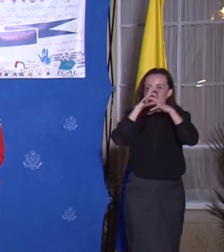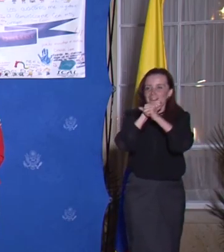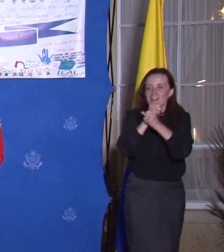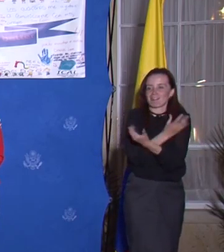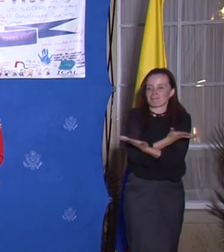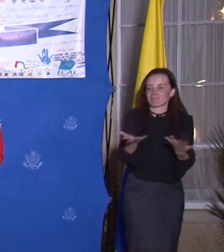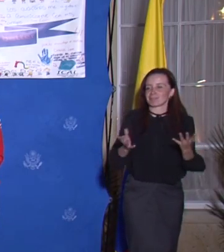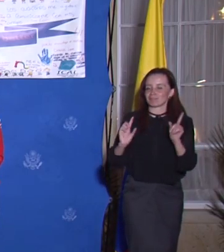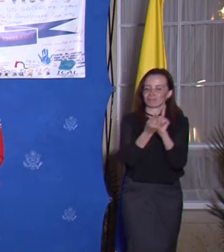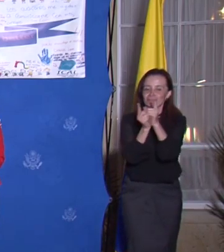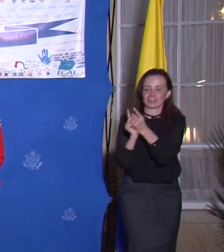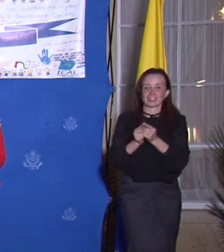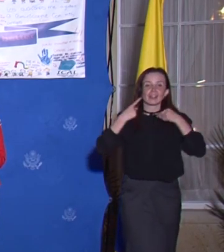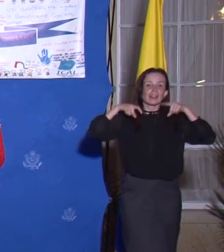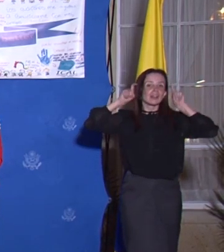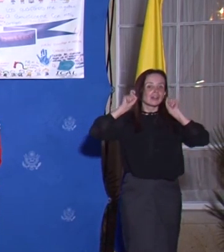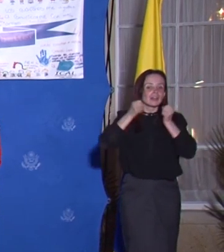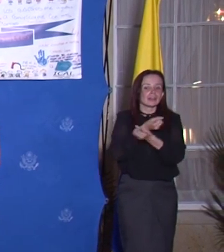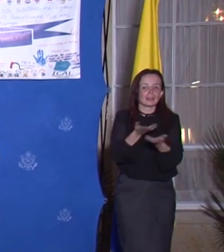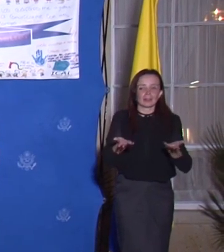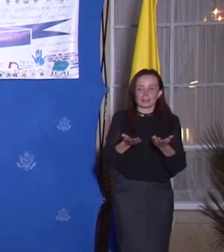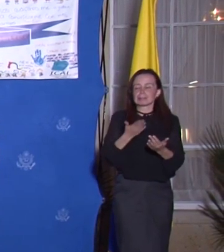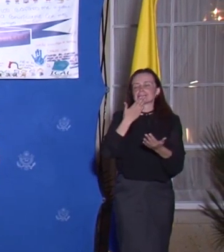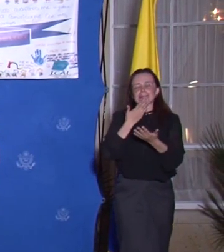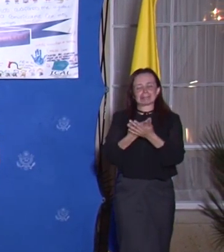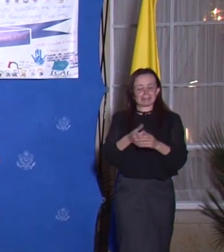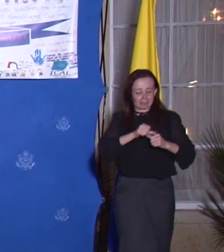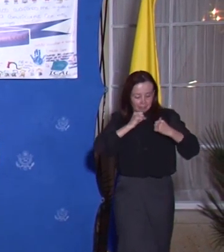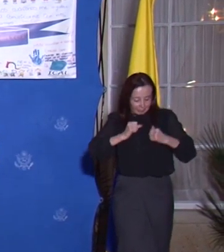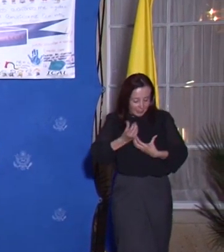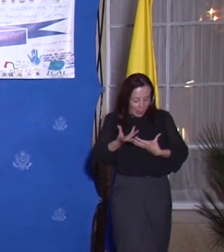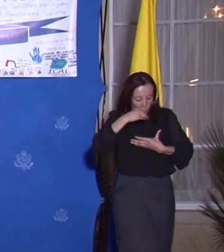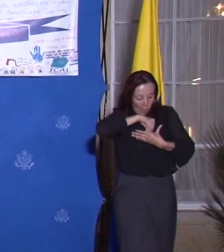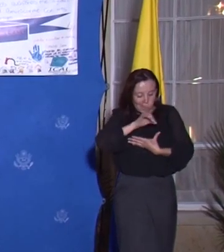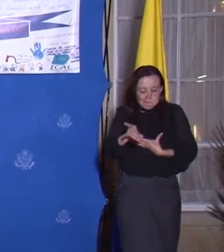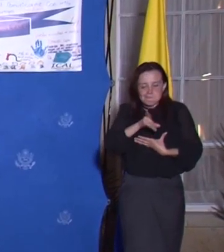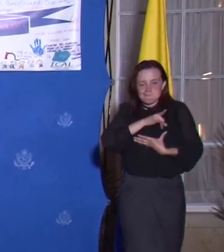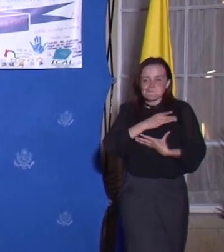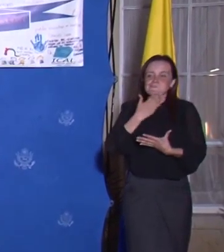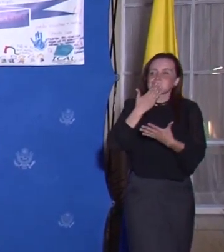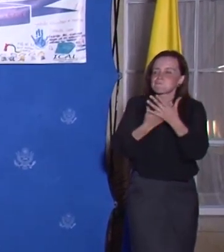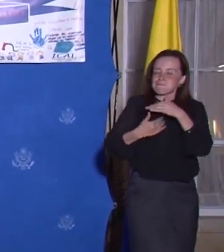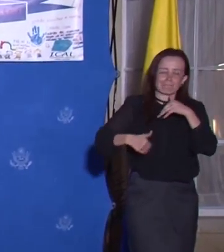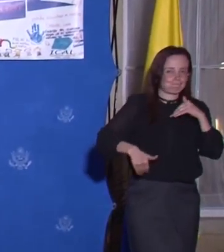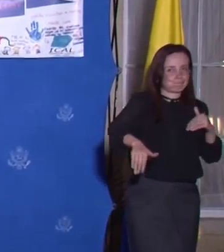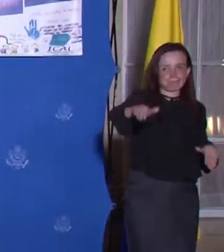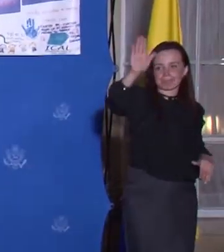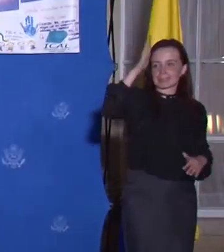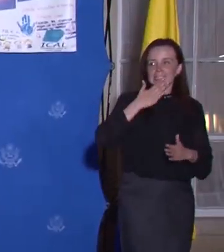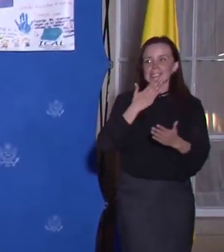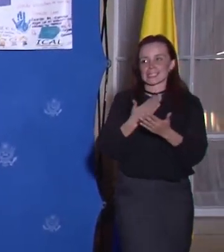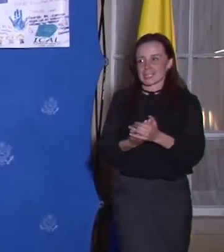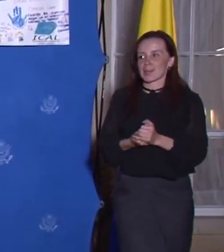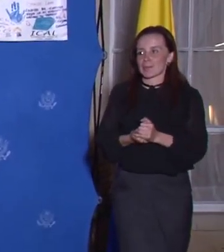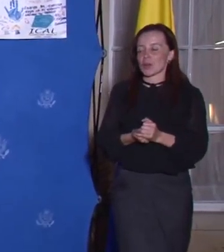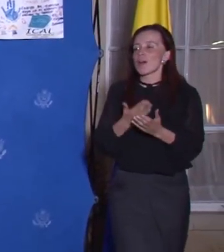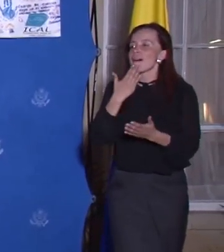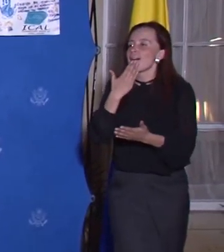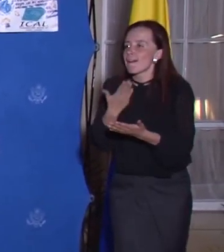esta entrega de estos audífonos, de verdad la llevaremos en nuestro corazón y se la agradeceremos por siempre. Gracias a Anel,